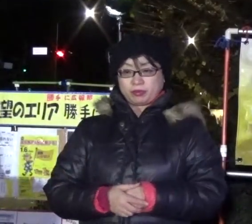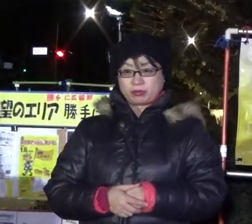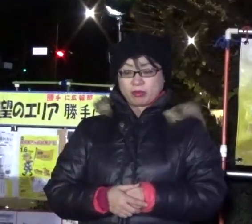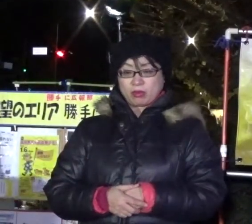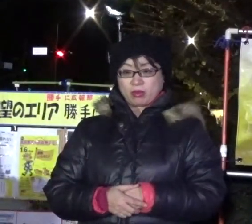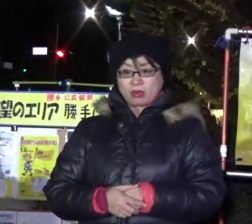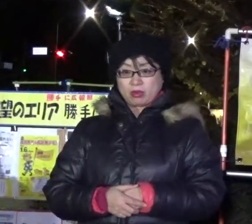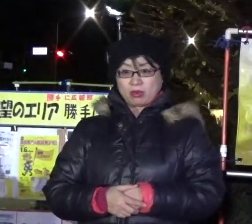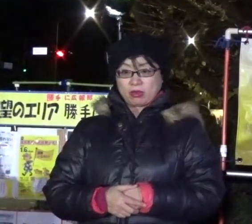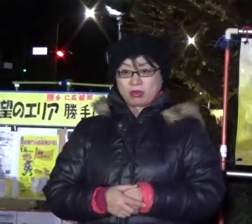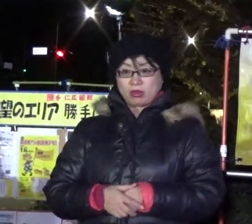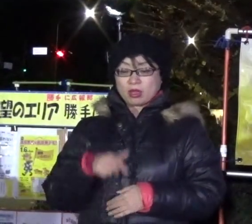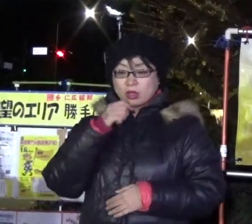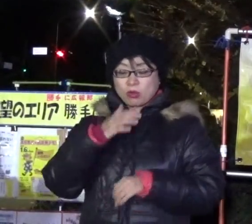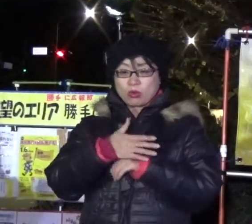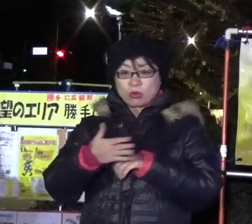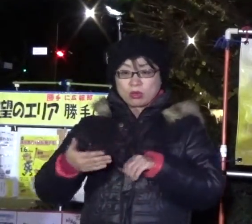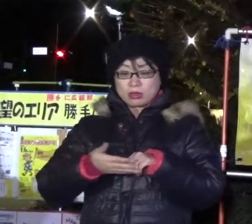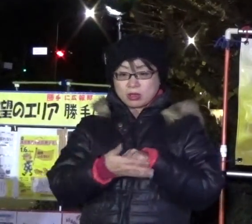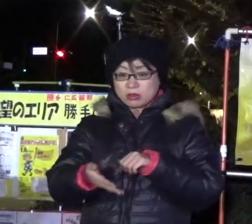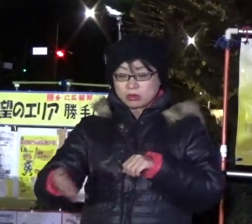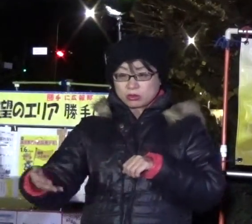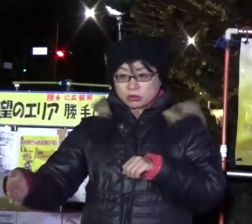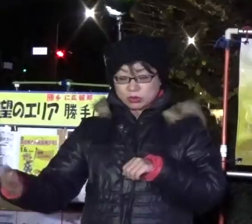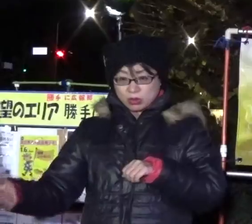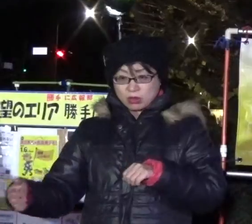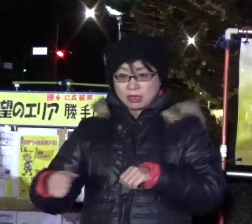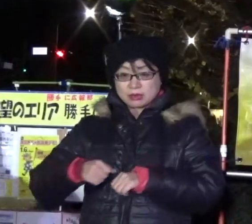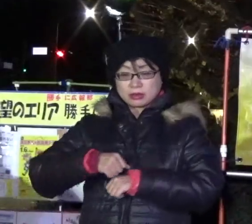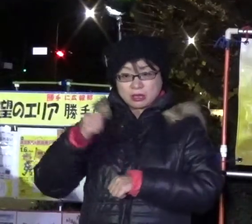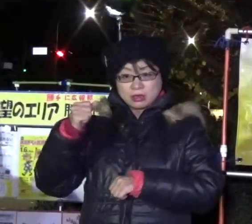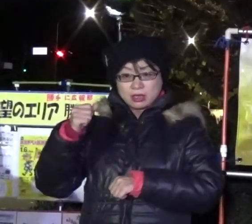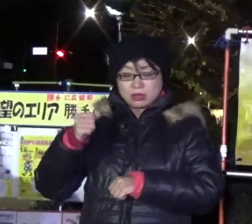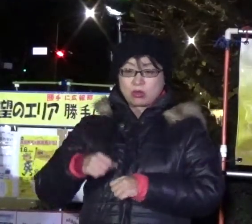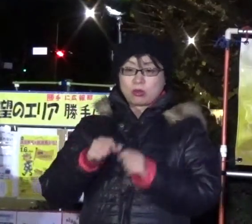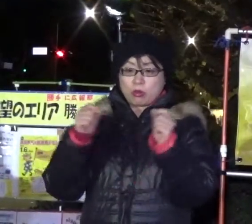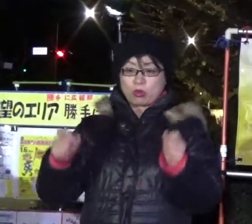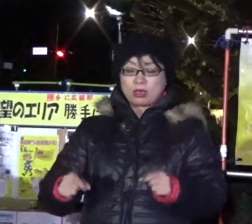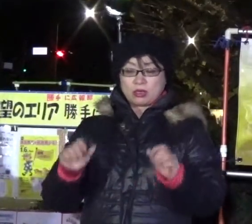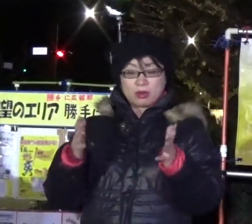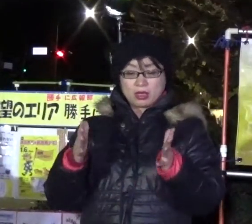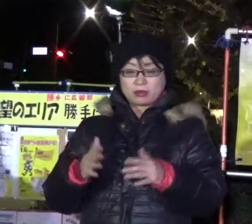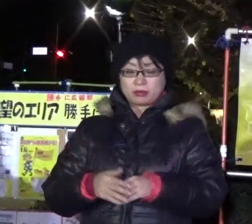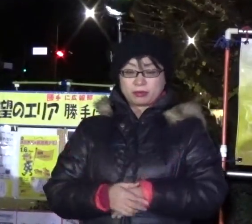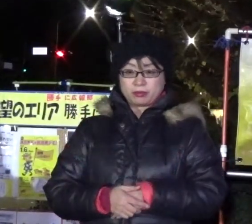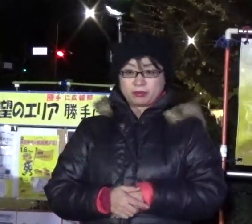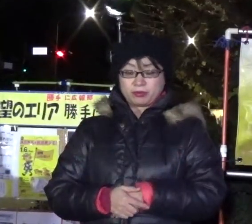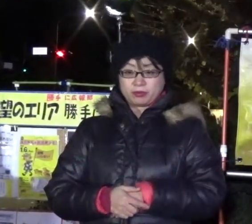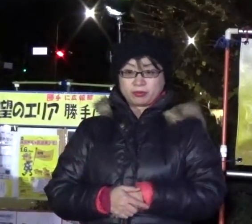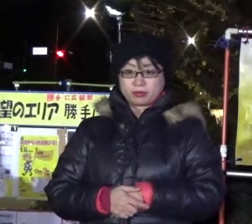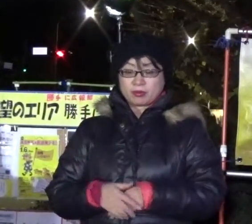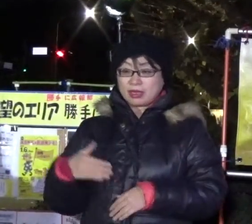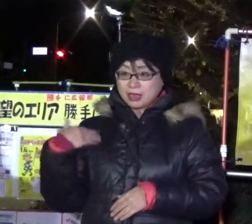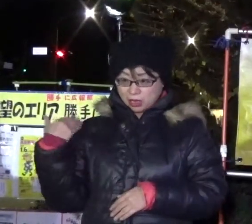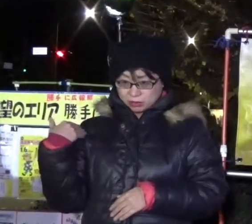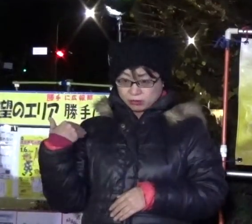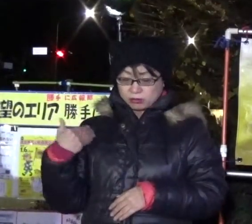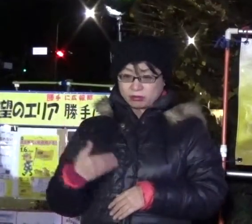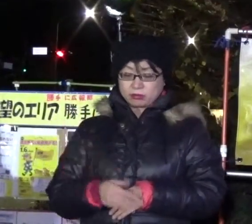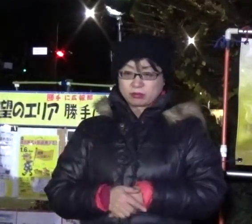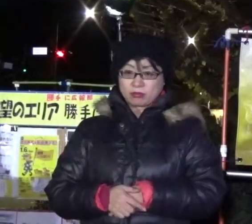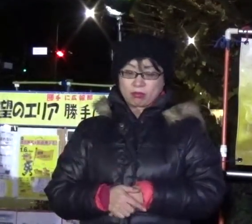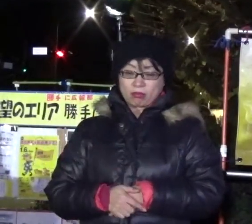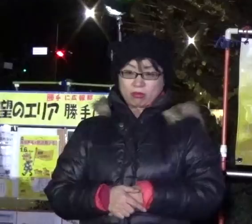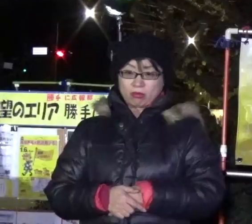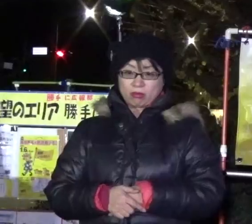は海洋排水に賛成するとかどうかとか、どういう処分をするかとかいう問題ではなくて、知らないんだと。で、そ